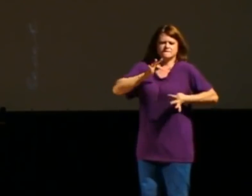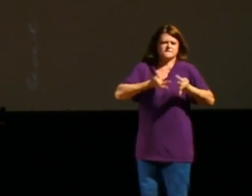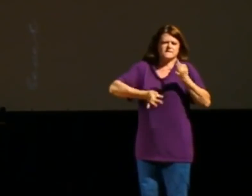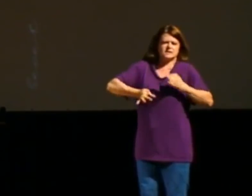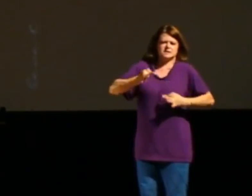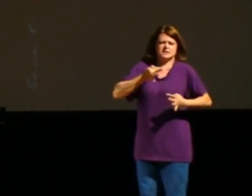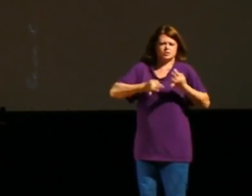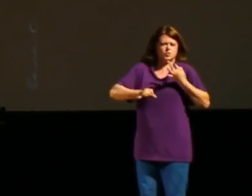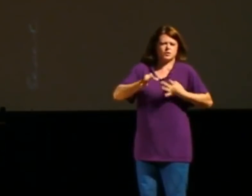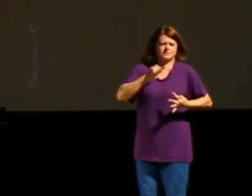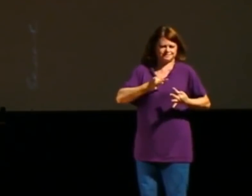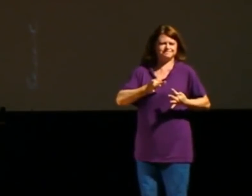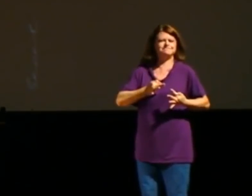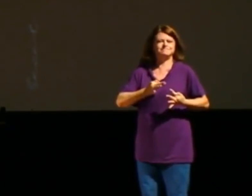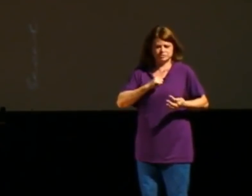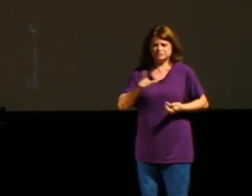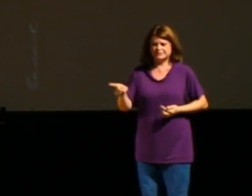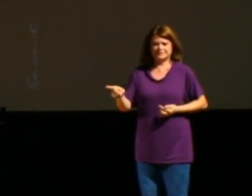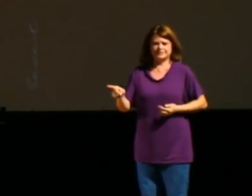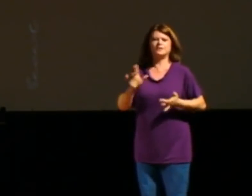ferida, então Jesus tomando a parte.